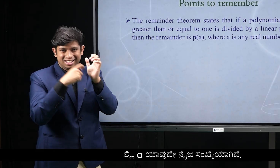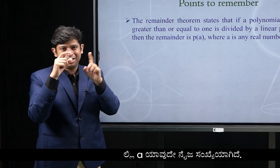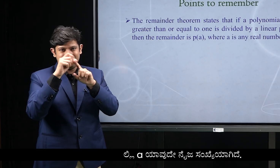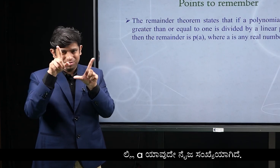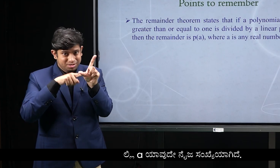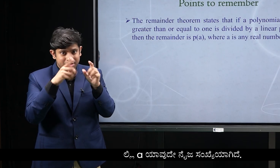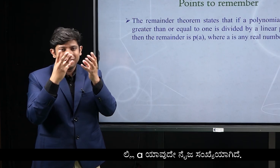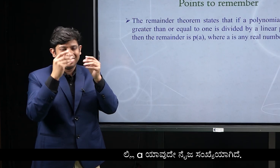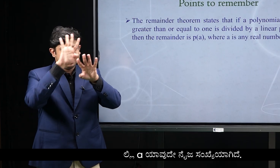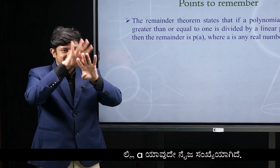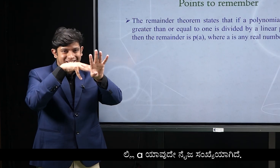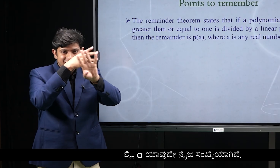ಸಂಖ್ಯೆಯಾಗಿದೆ.